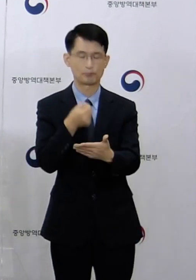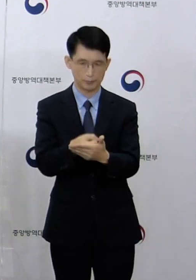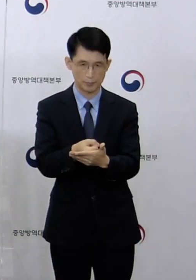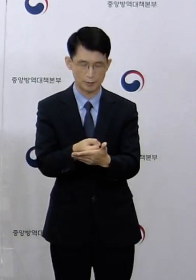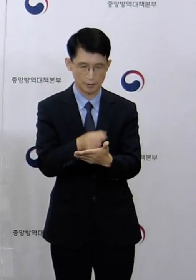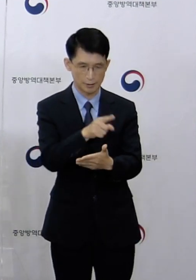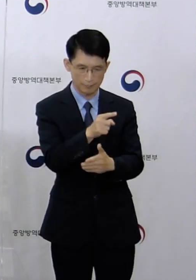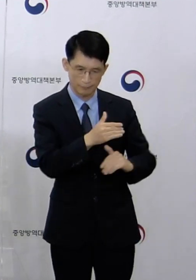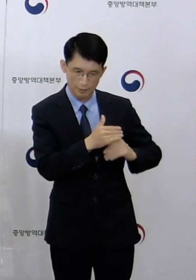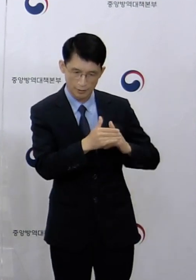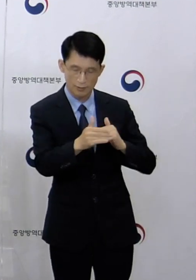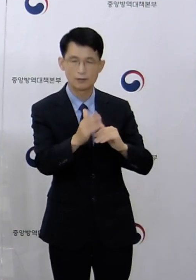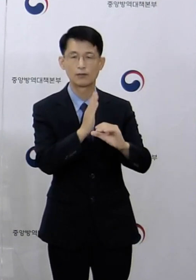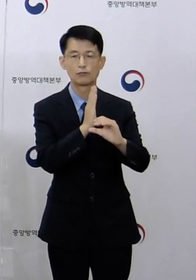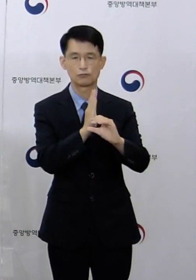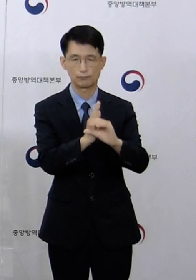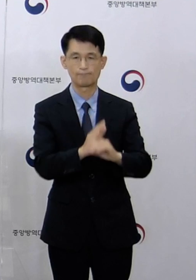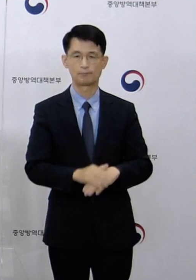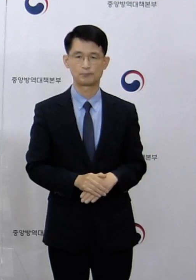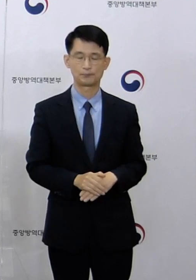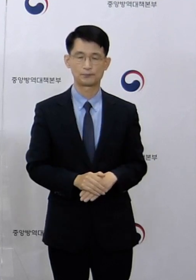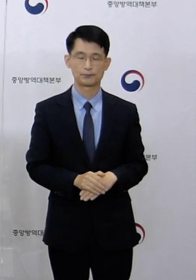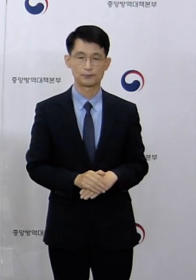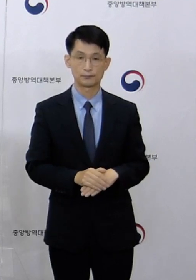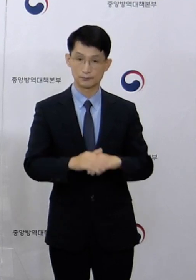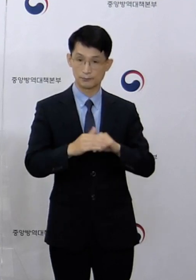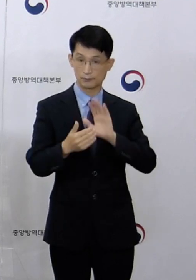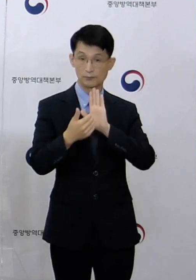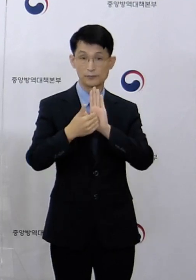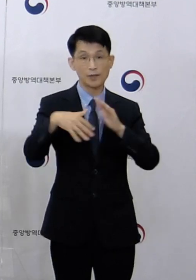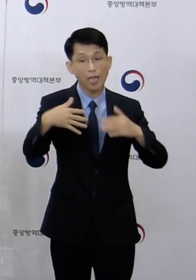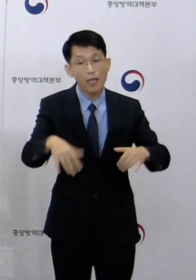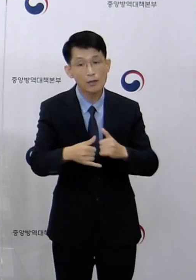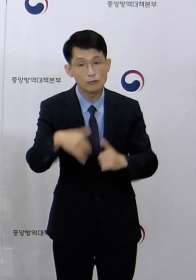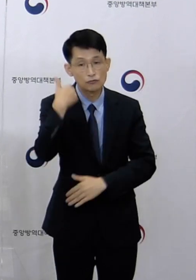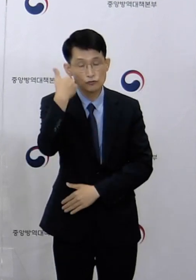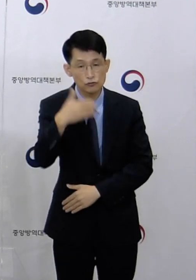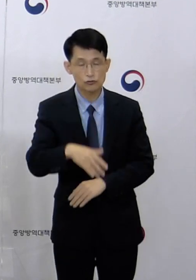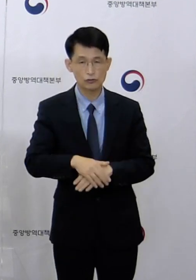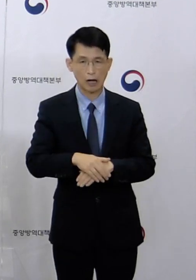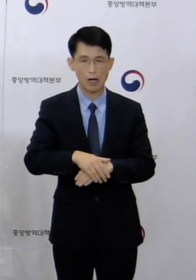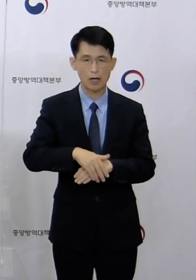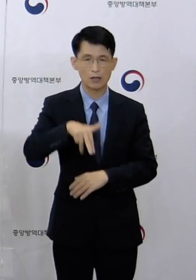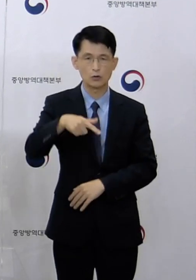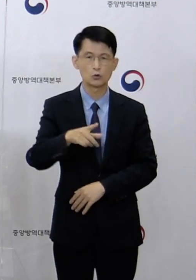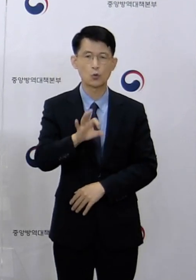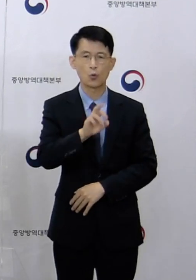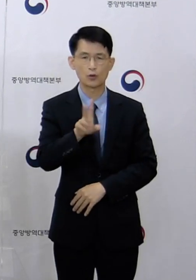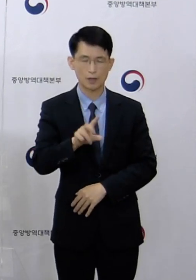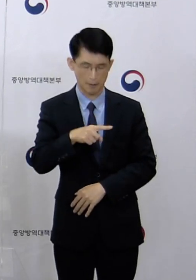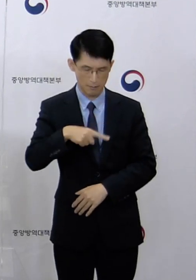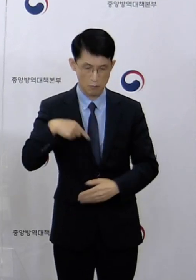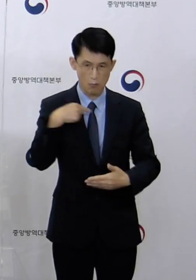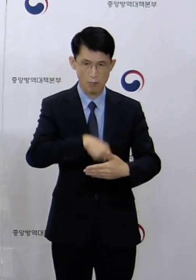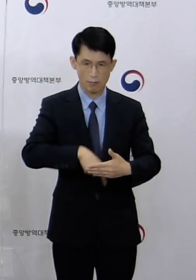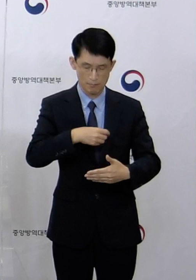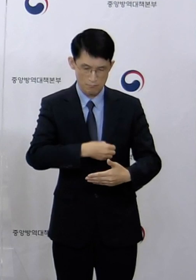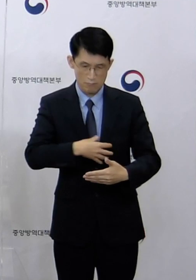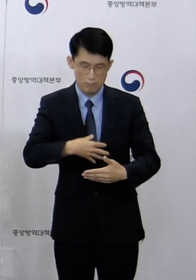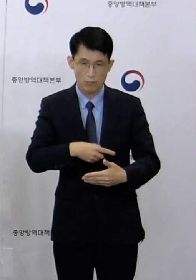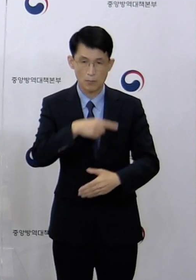시행하고 있습니다. 면역 저하자의 범위는 종양 또는 혈액암으로 항암 치료를 받고 있는